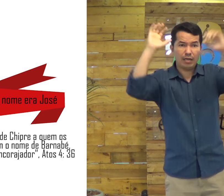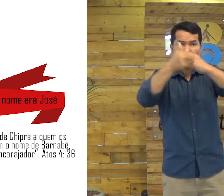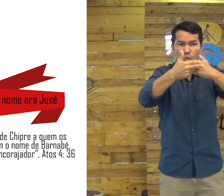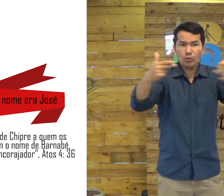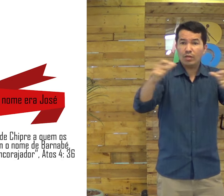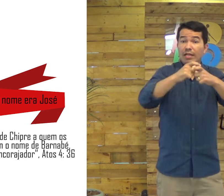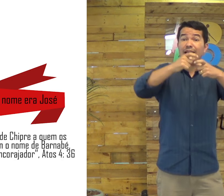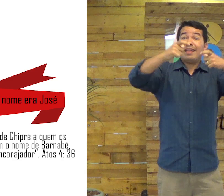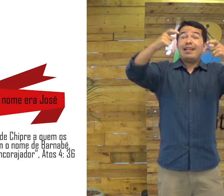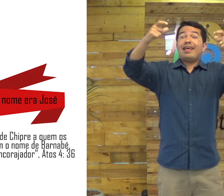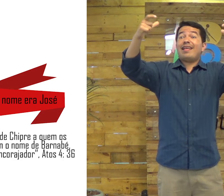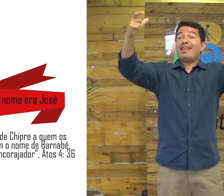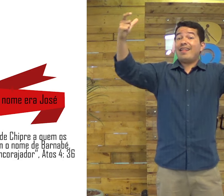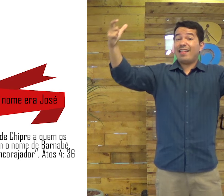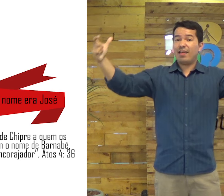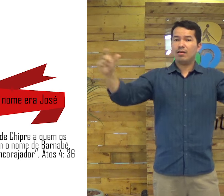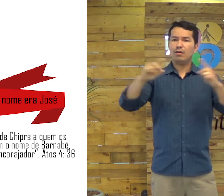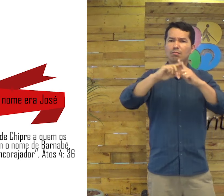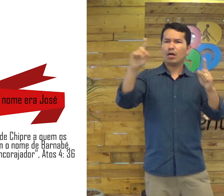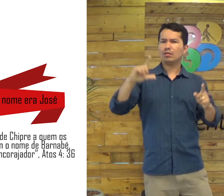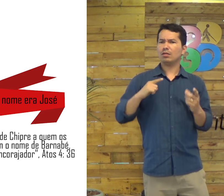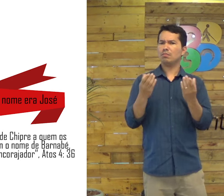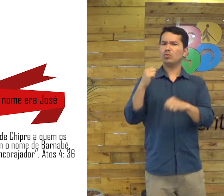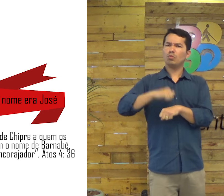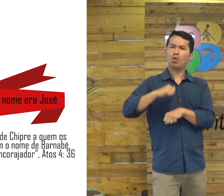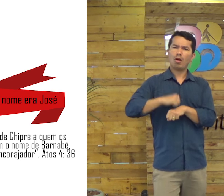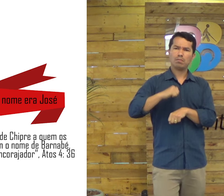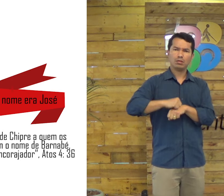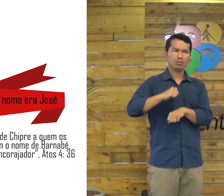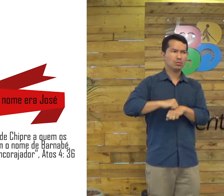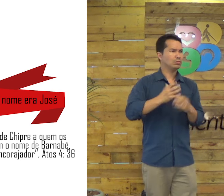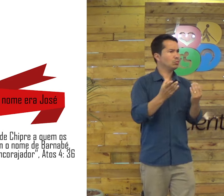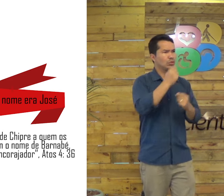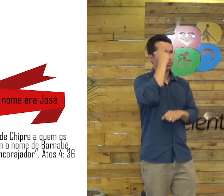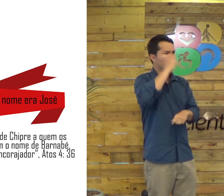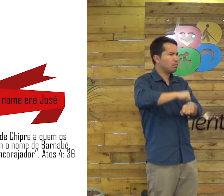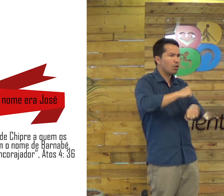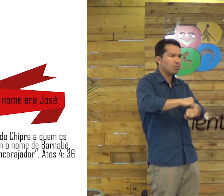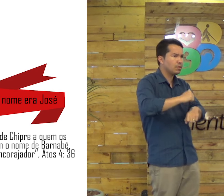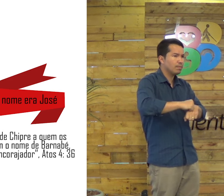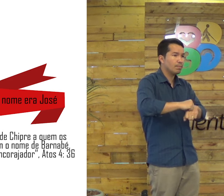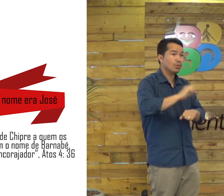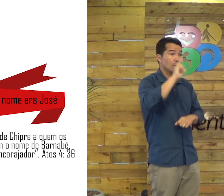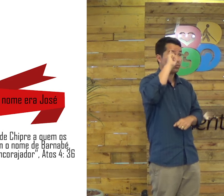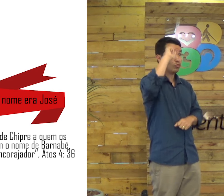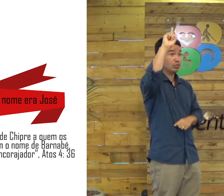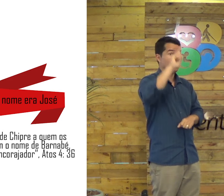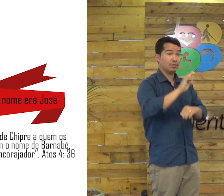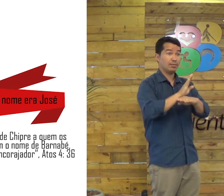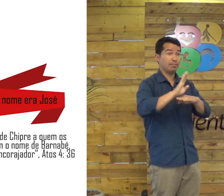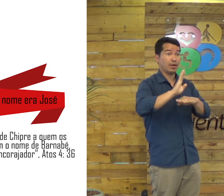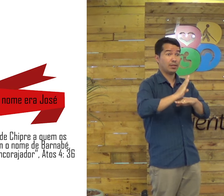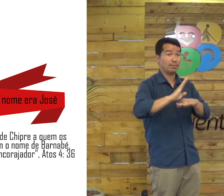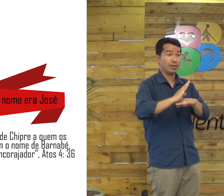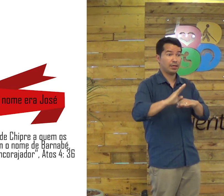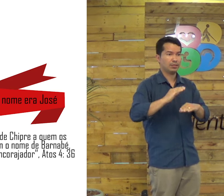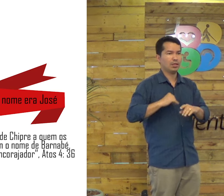os cristãos começaram a aprender mais, e acabaram aumentando em número naquelas